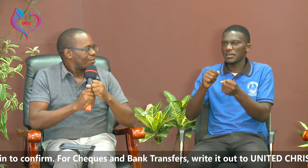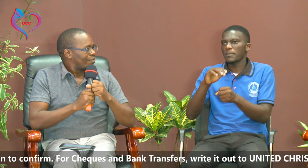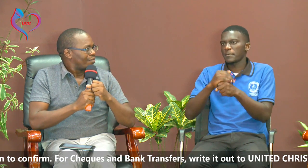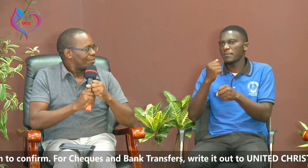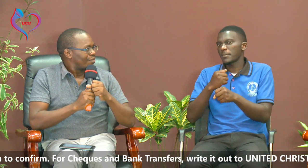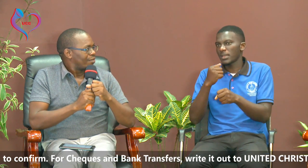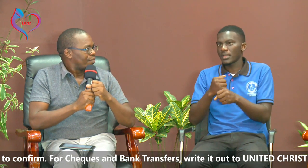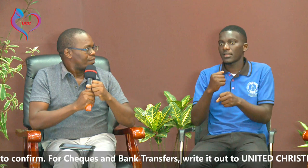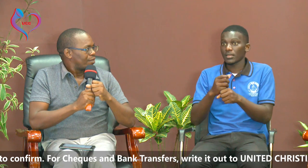Okay.